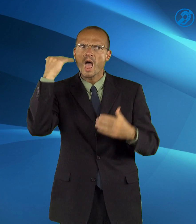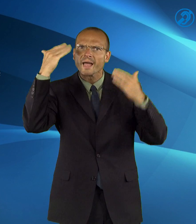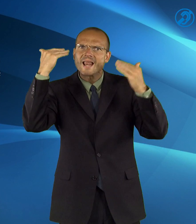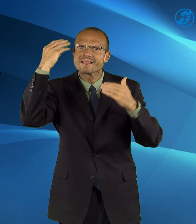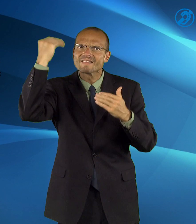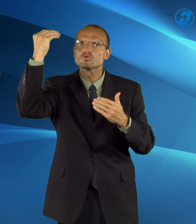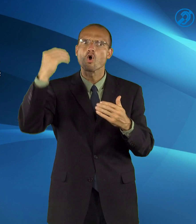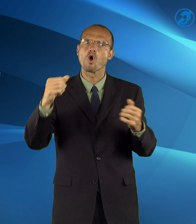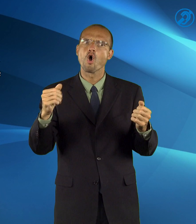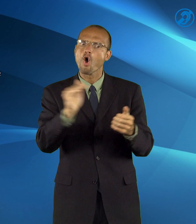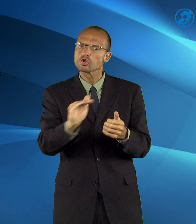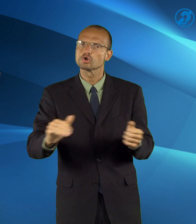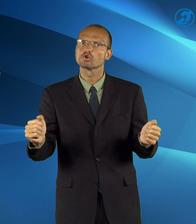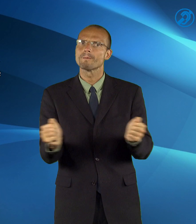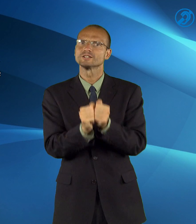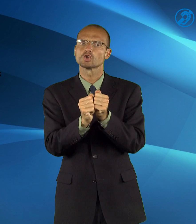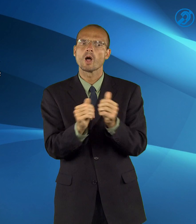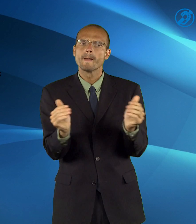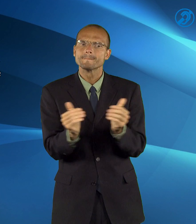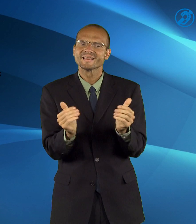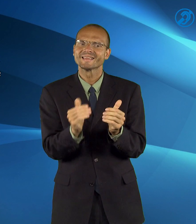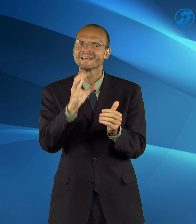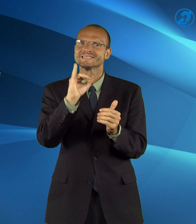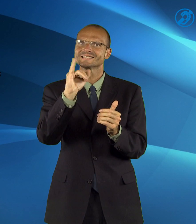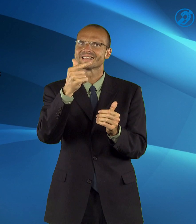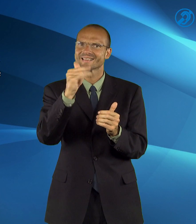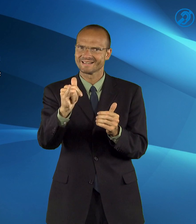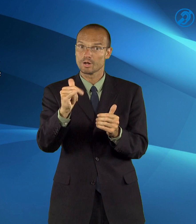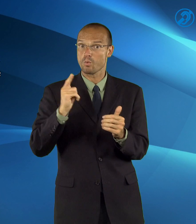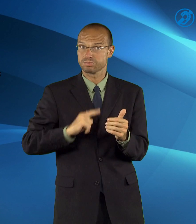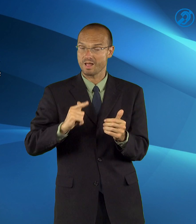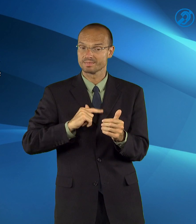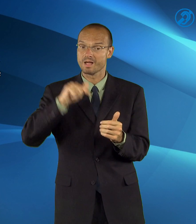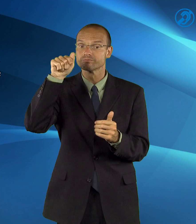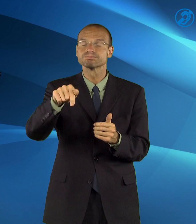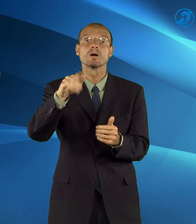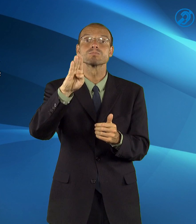Kreativno otroško mesto Minicity Ljubljana v BTC-ju prijazno za gluhe in naglušne.